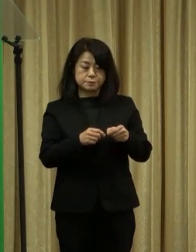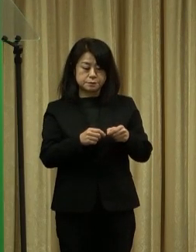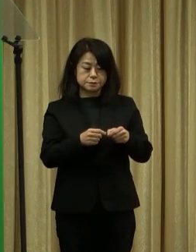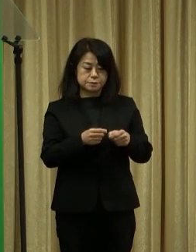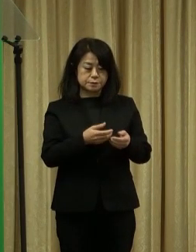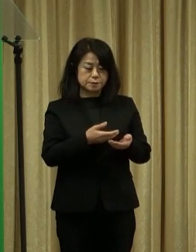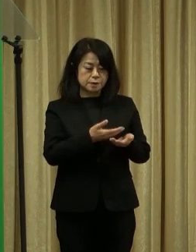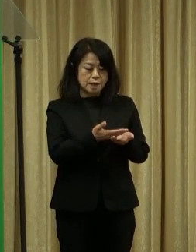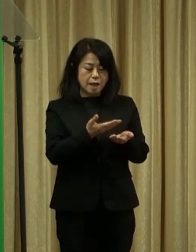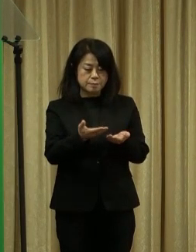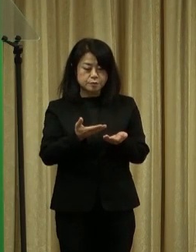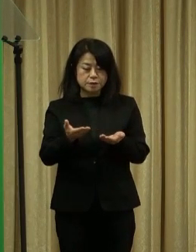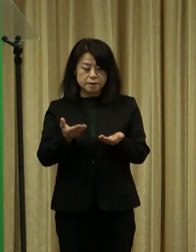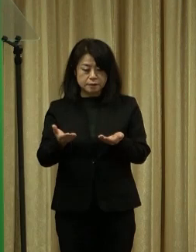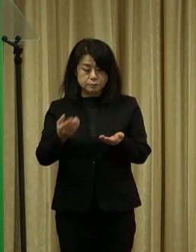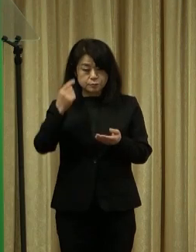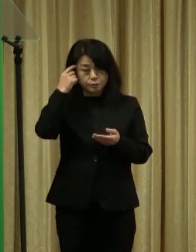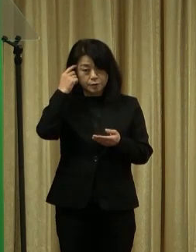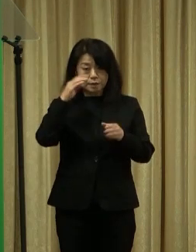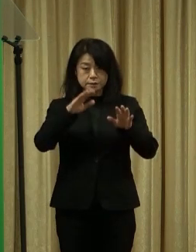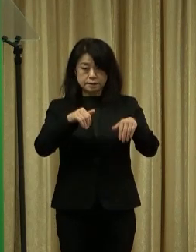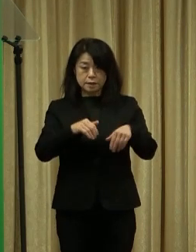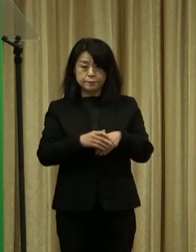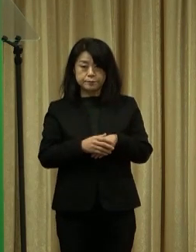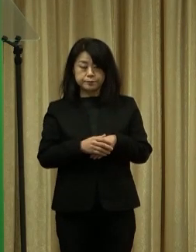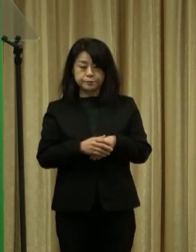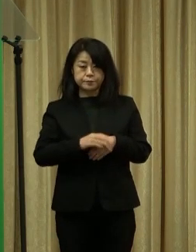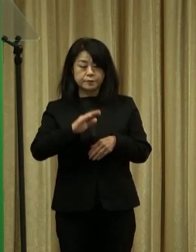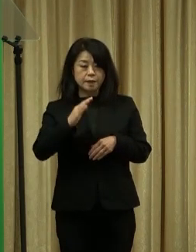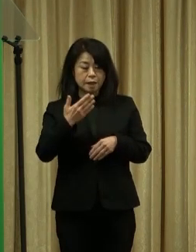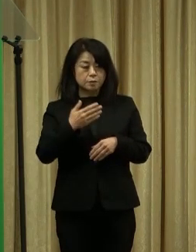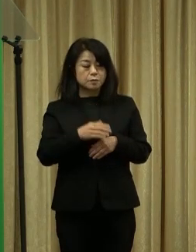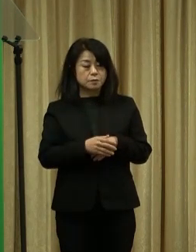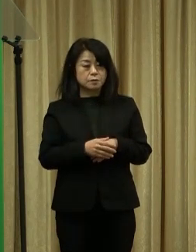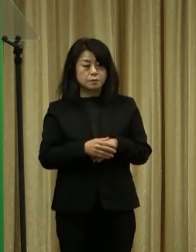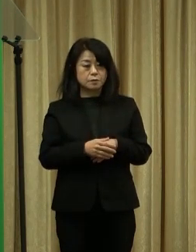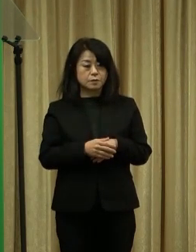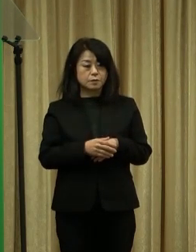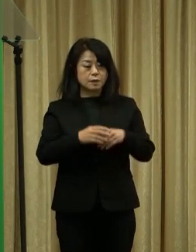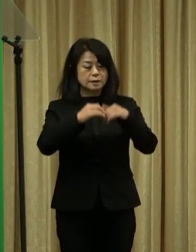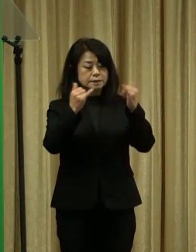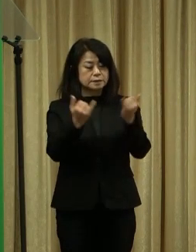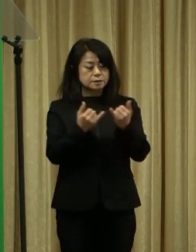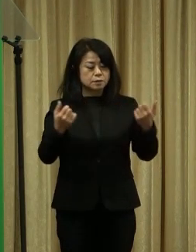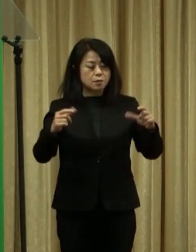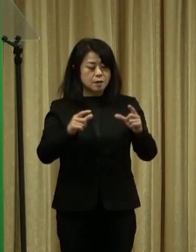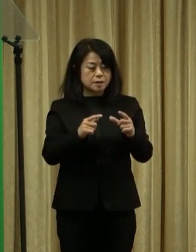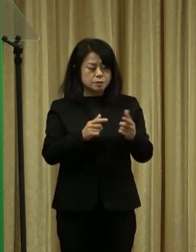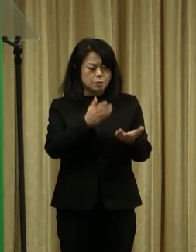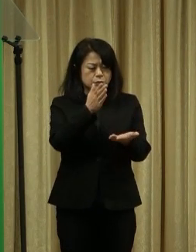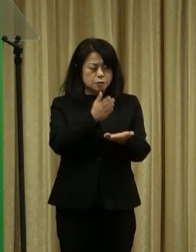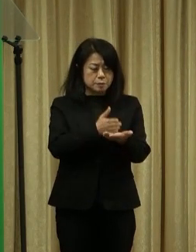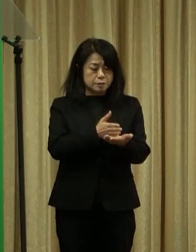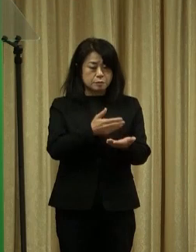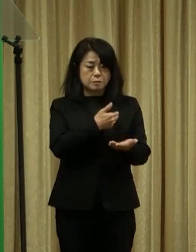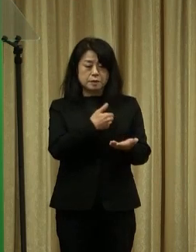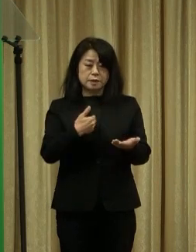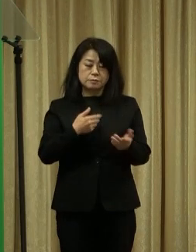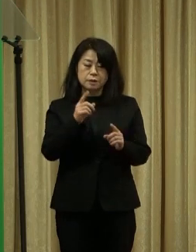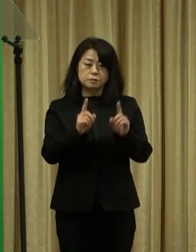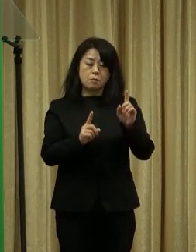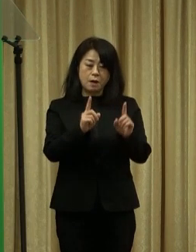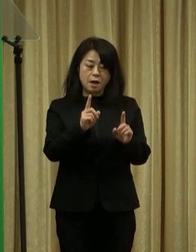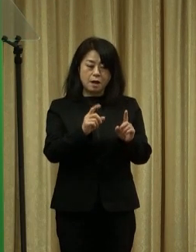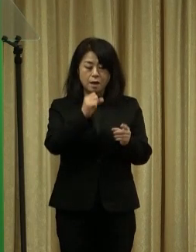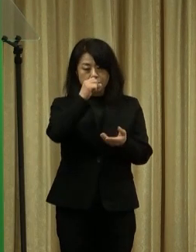分されているなというふうには感じたんですけれども、まあ、果たしてどこまでこの人口減少を食い止められるのか、まあ、